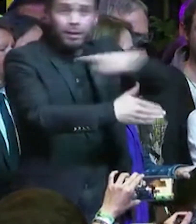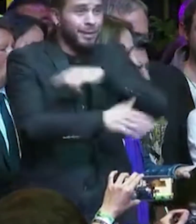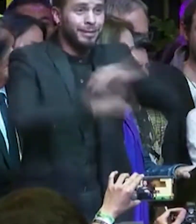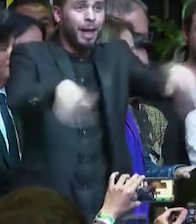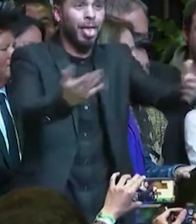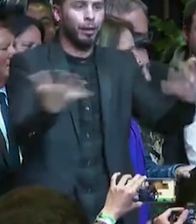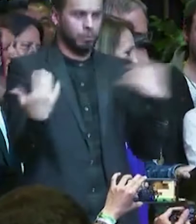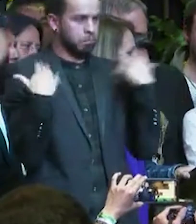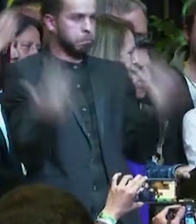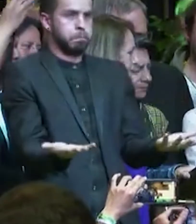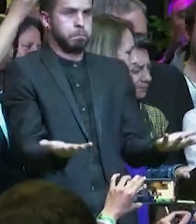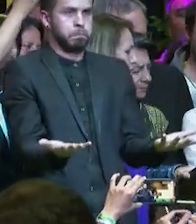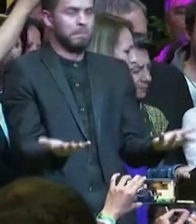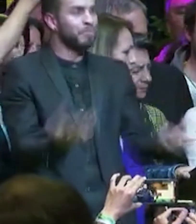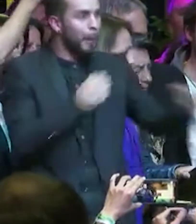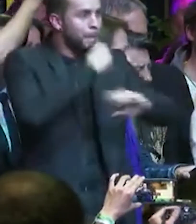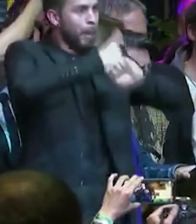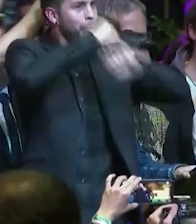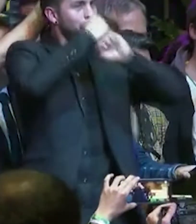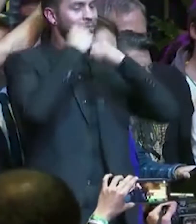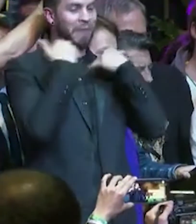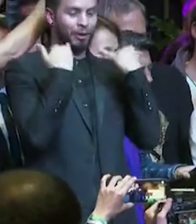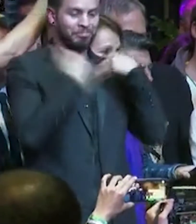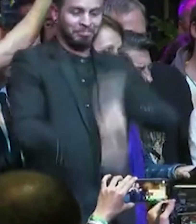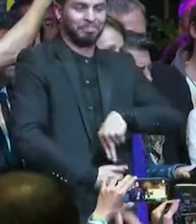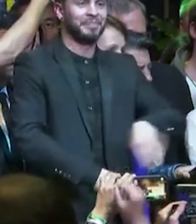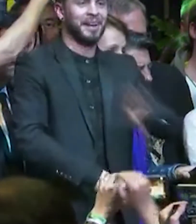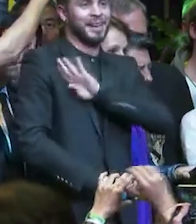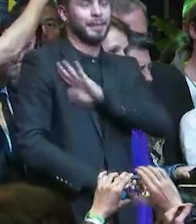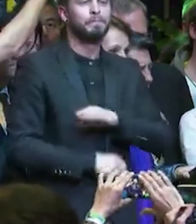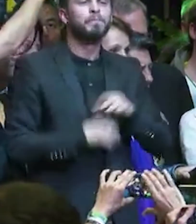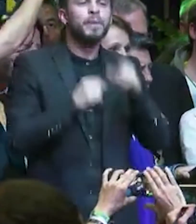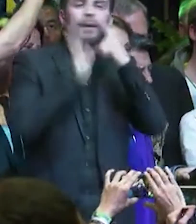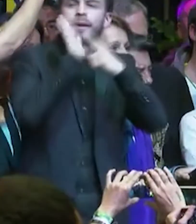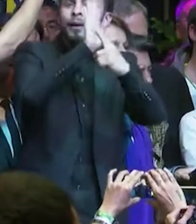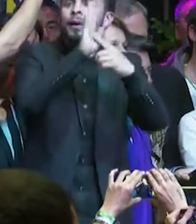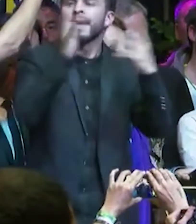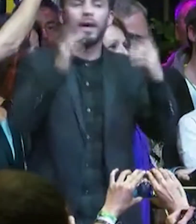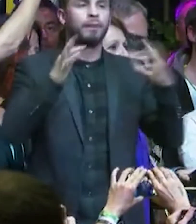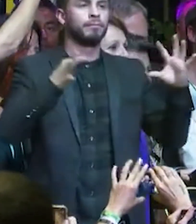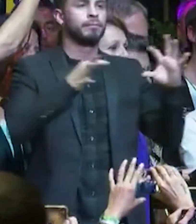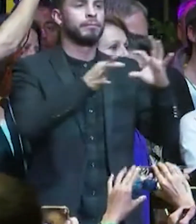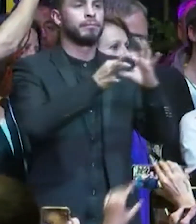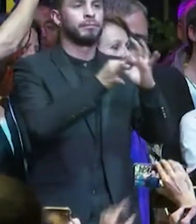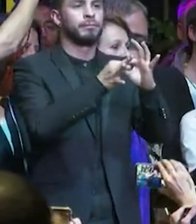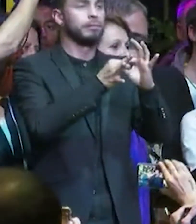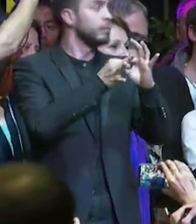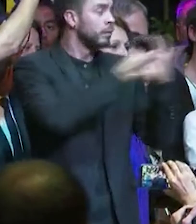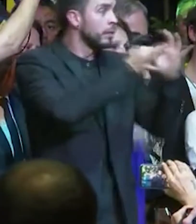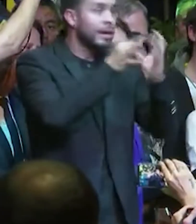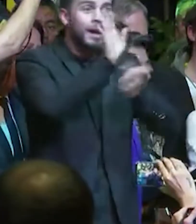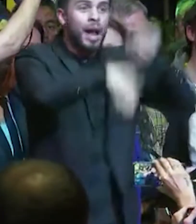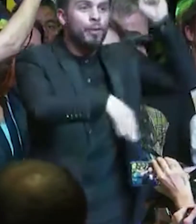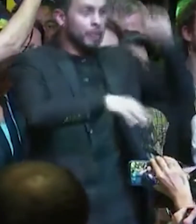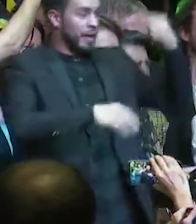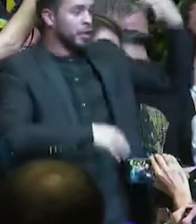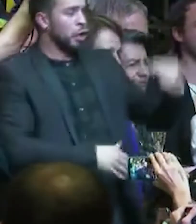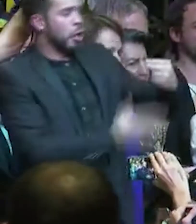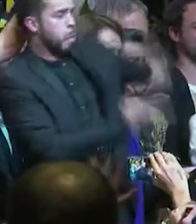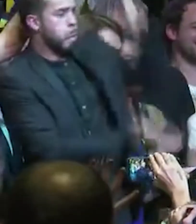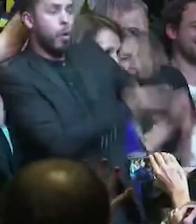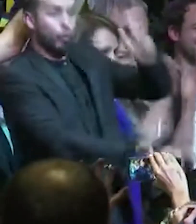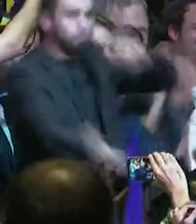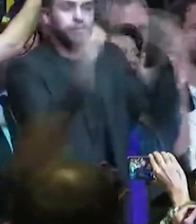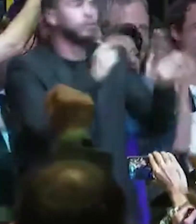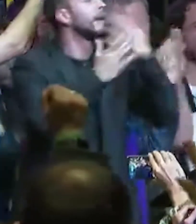esta campaña no habría sido lo que fue. Hoy demostramos que unidos no solo ganamos,